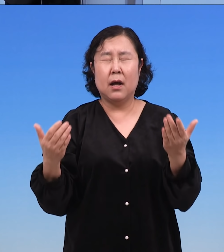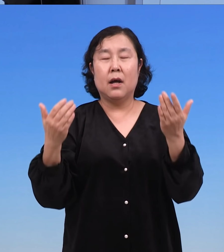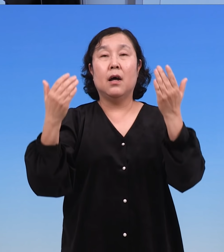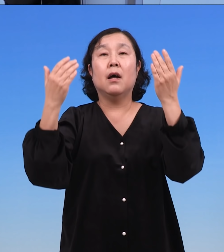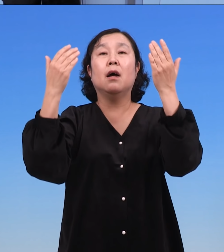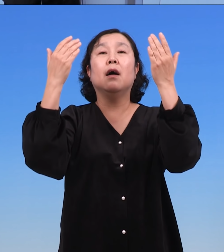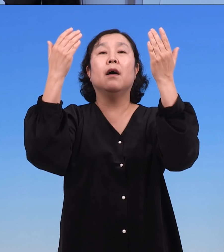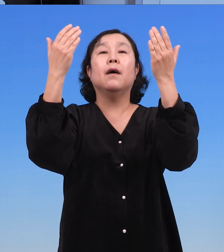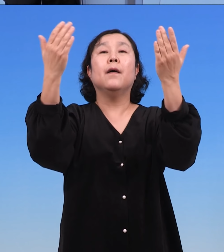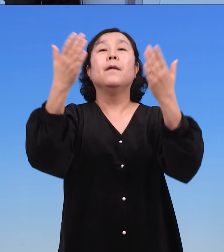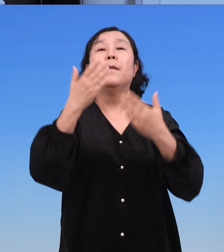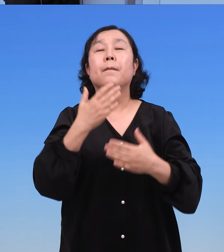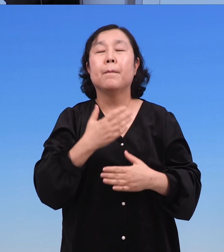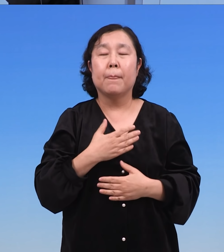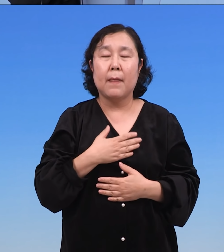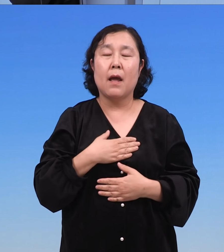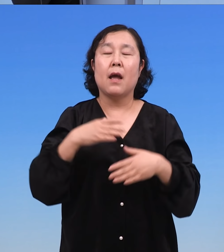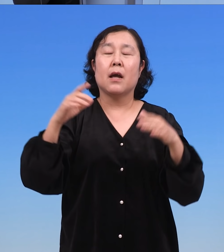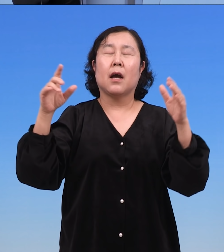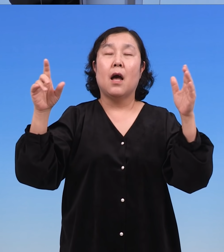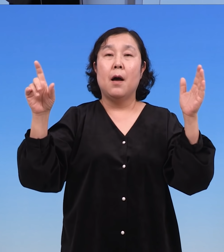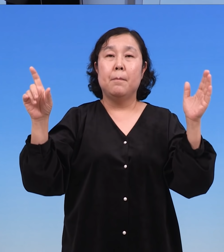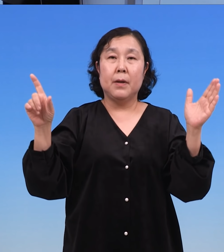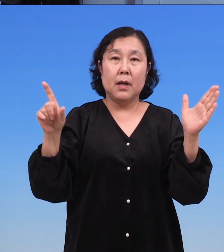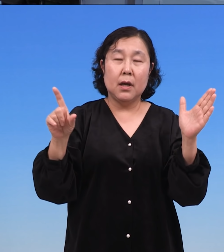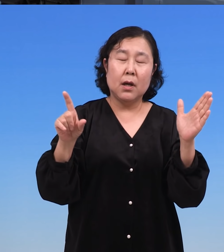내가 믿고 또 의지하며